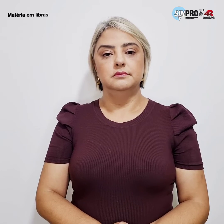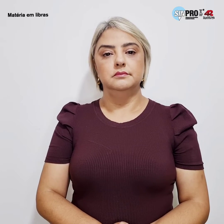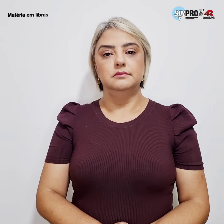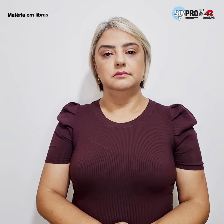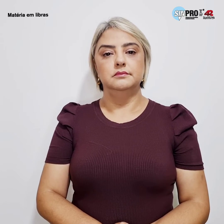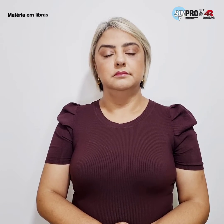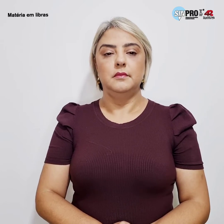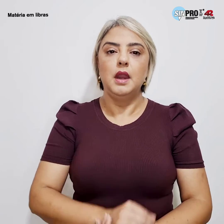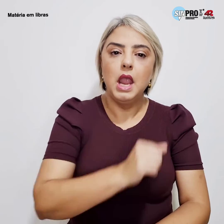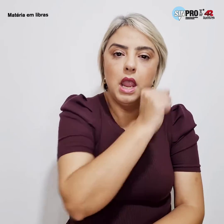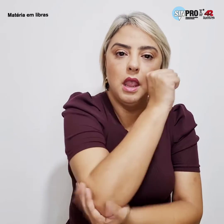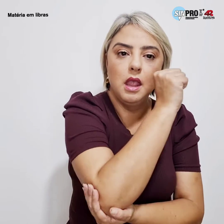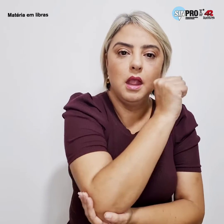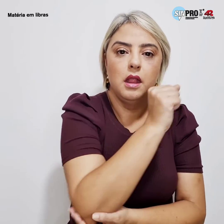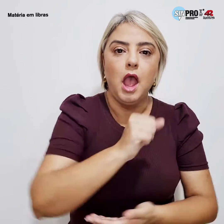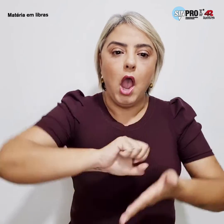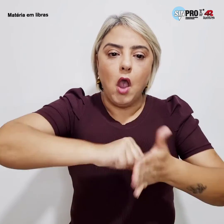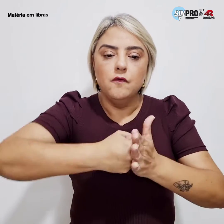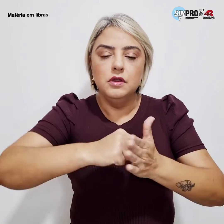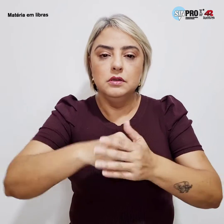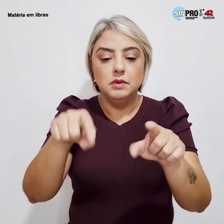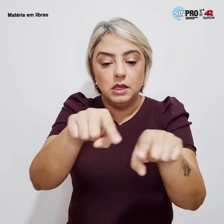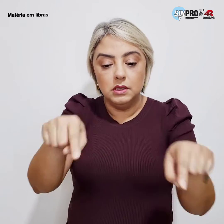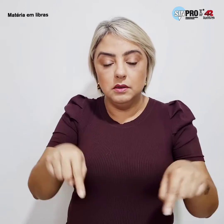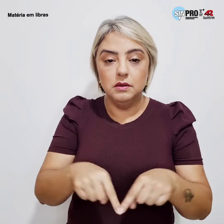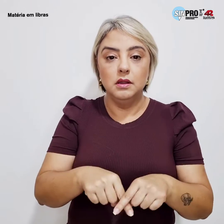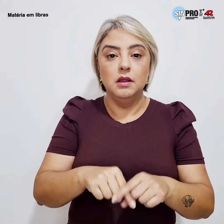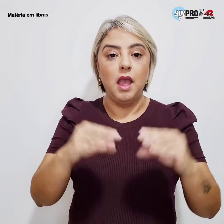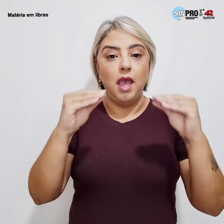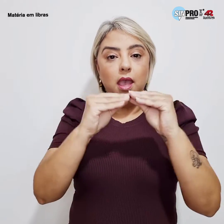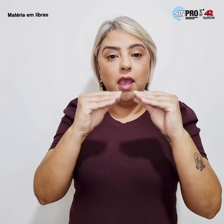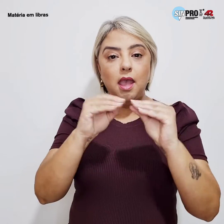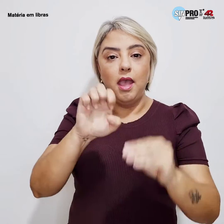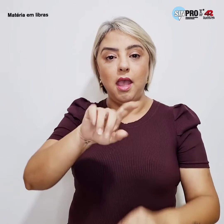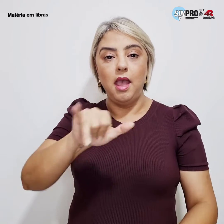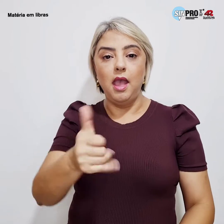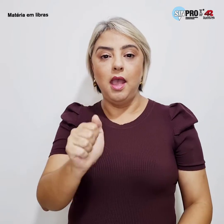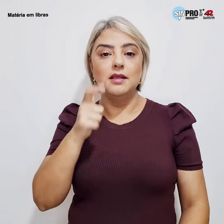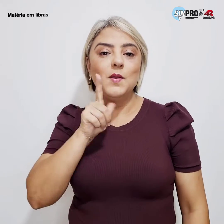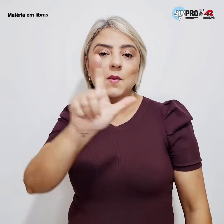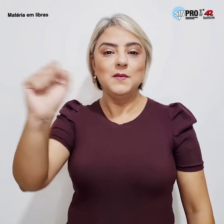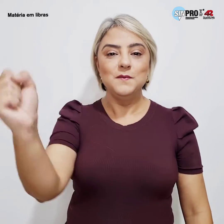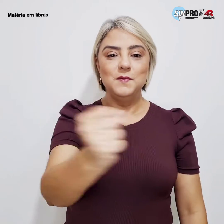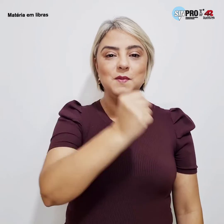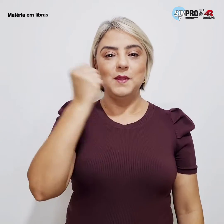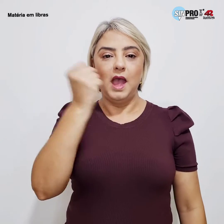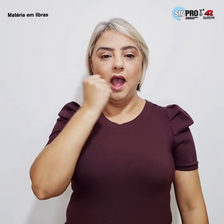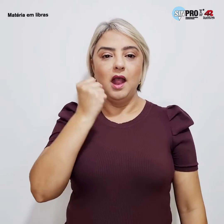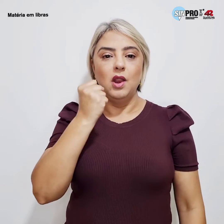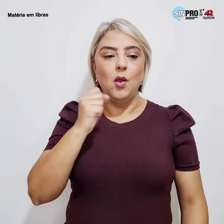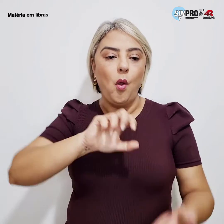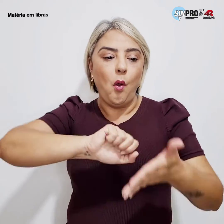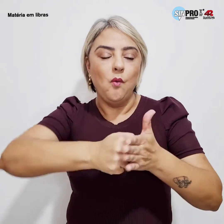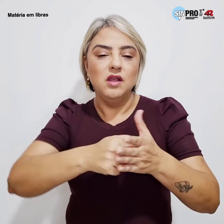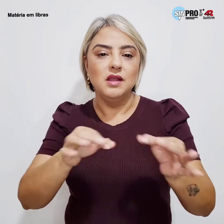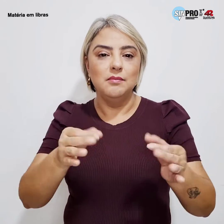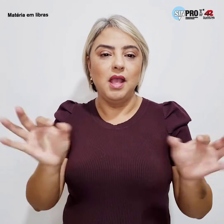Resistência ao fechamento de turmas de EJA conquista vitórias. O fechamento de turmas de educação